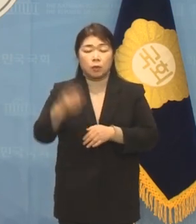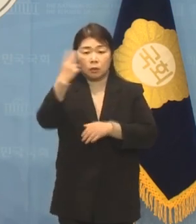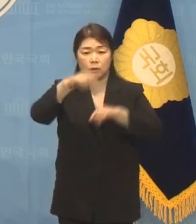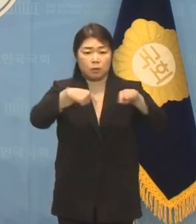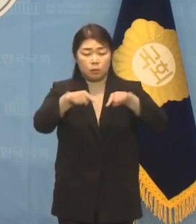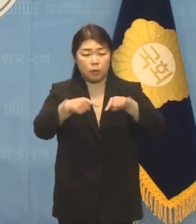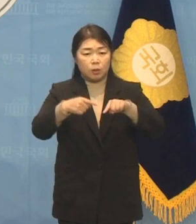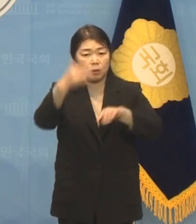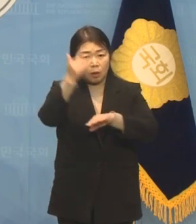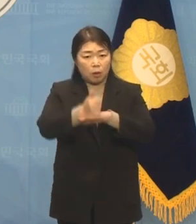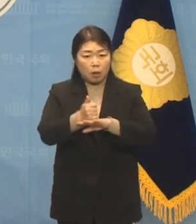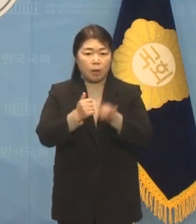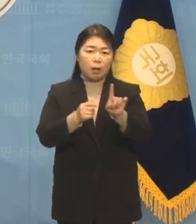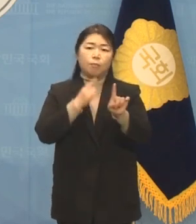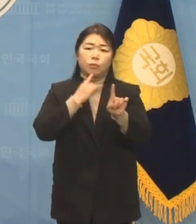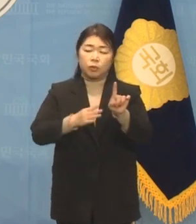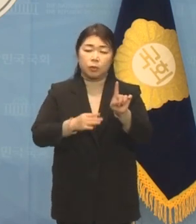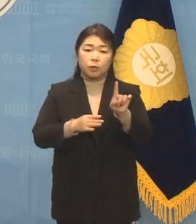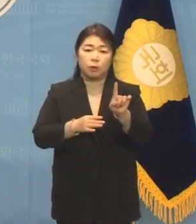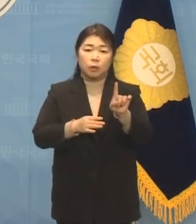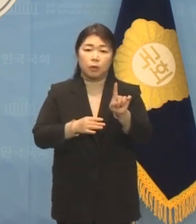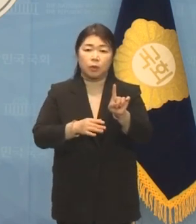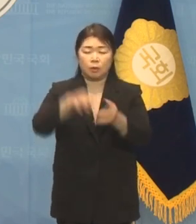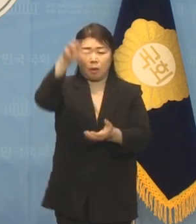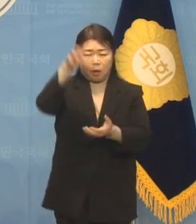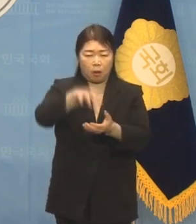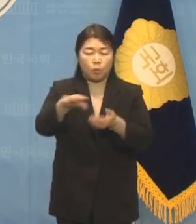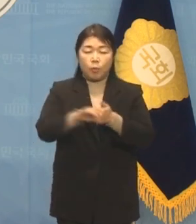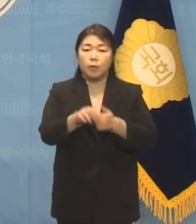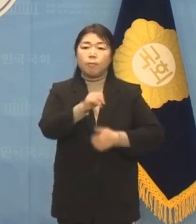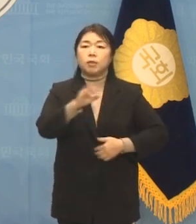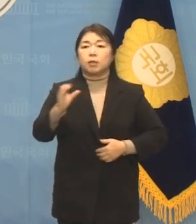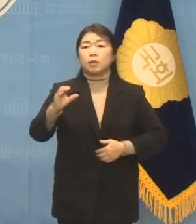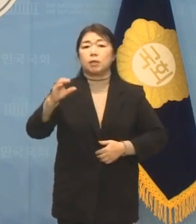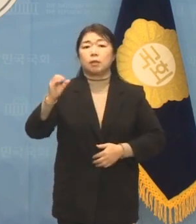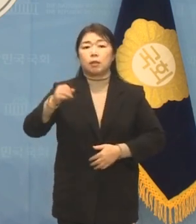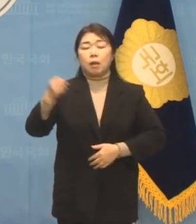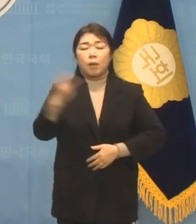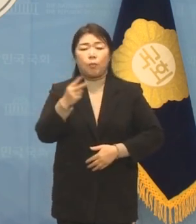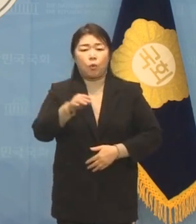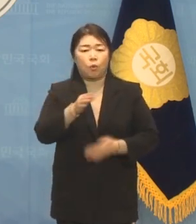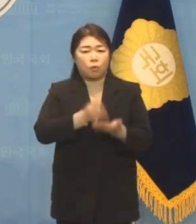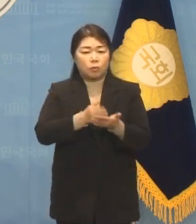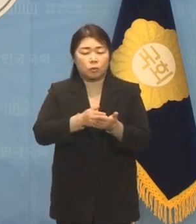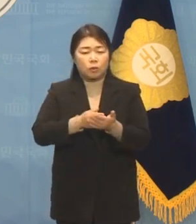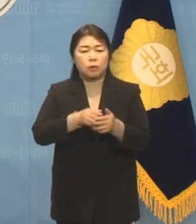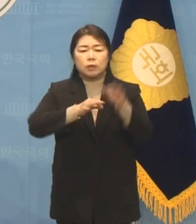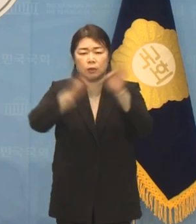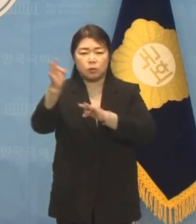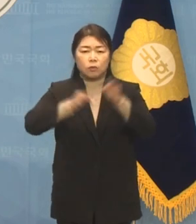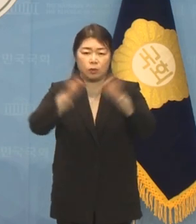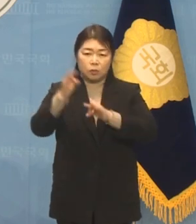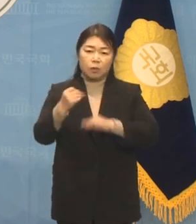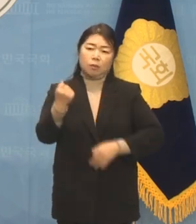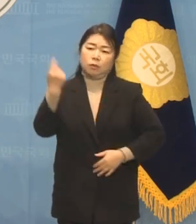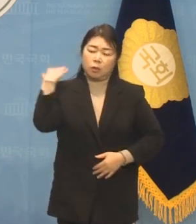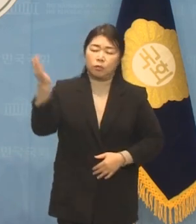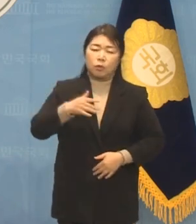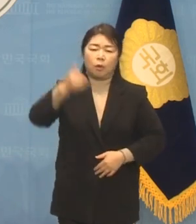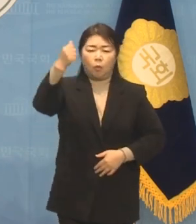단 한 건에 그쳤습니다. 이처럼 MBC의 반복적인 오보는 어제 오늘의 이야기가